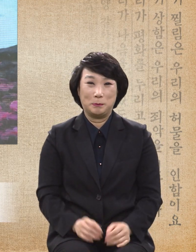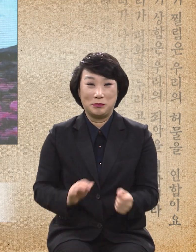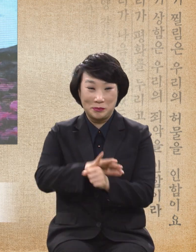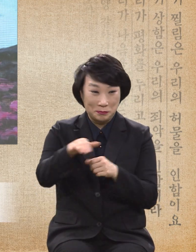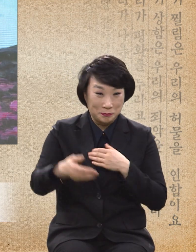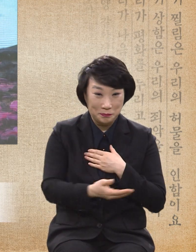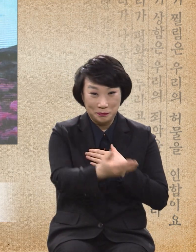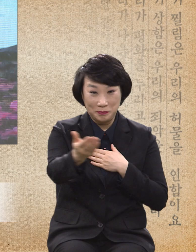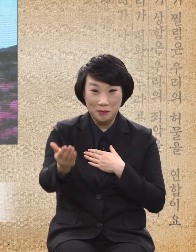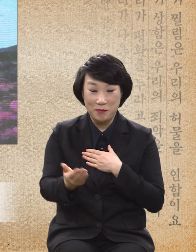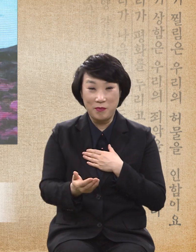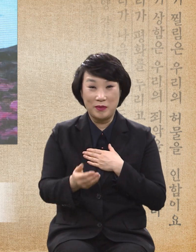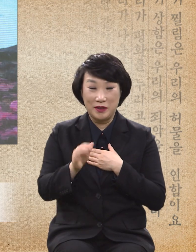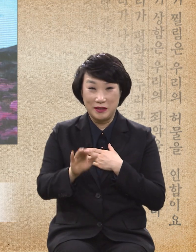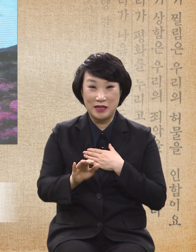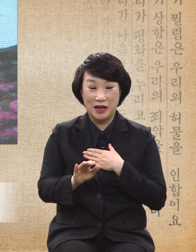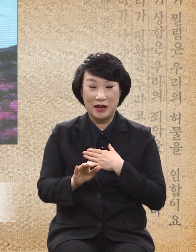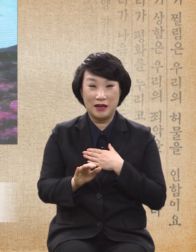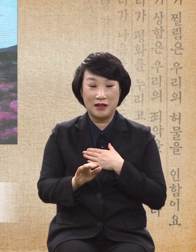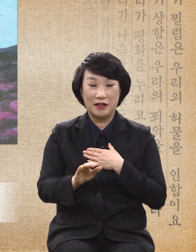사랑하는 여러분,